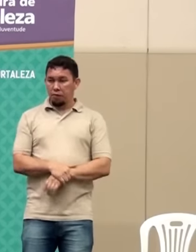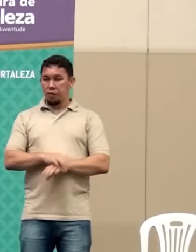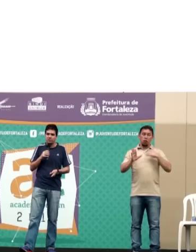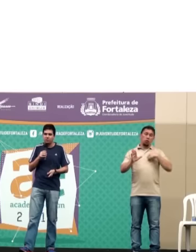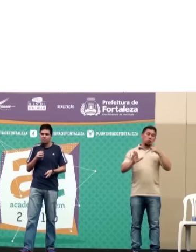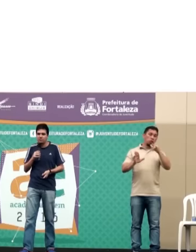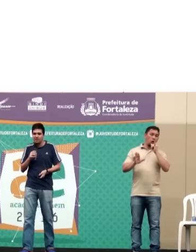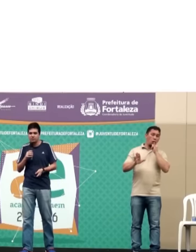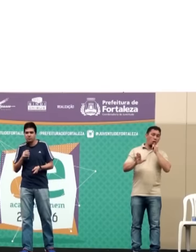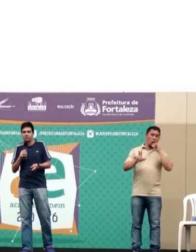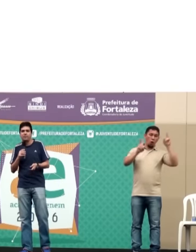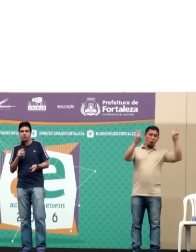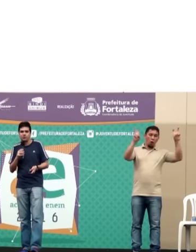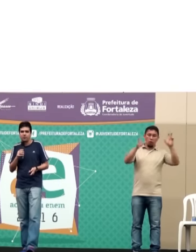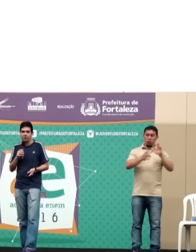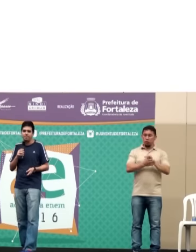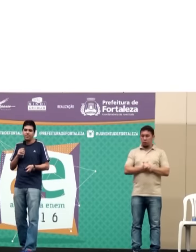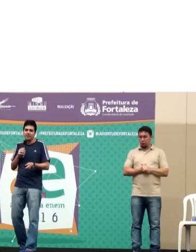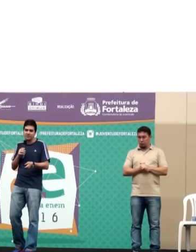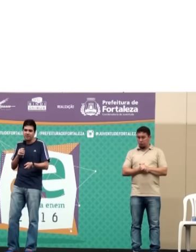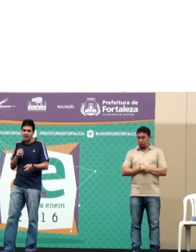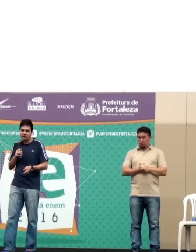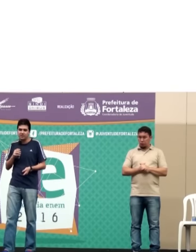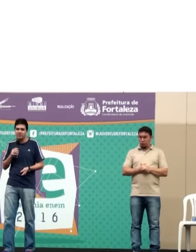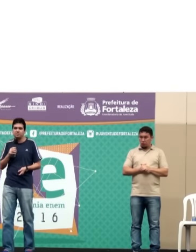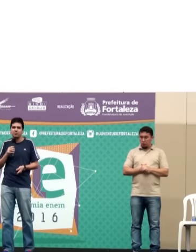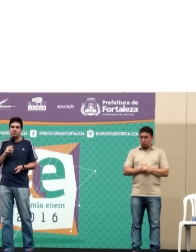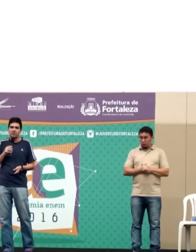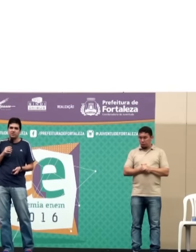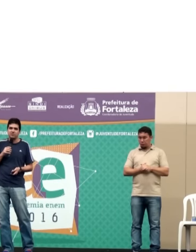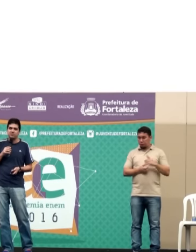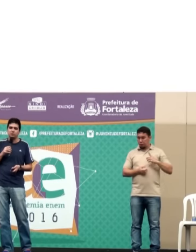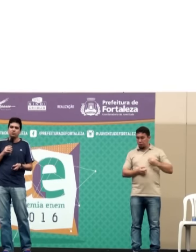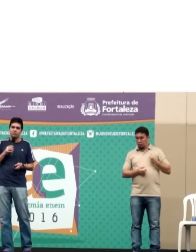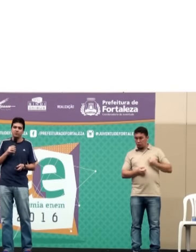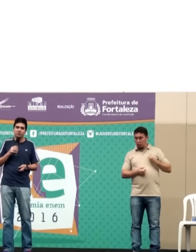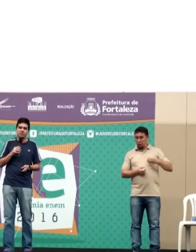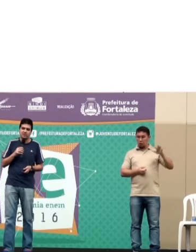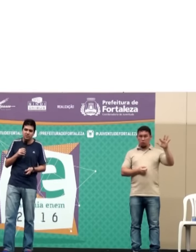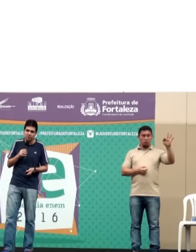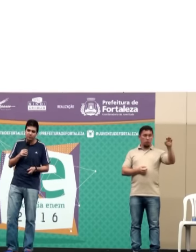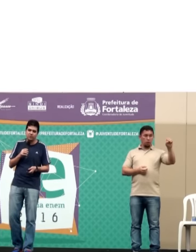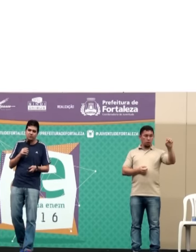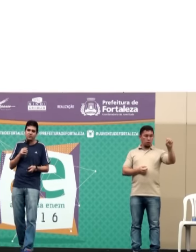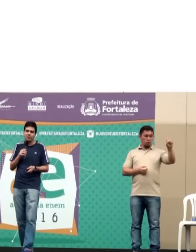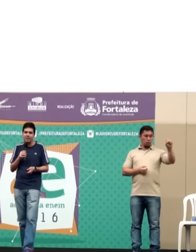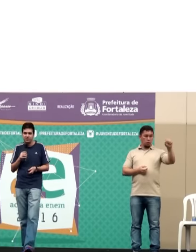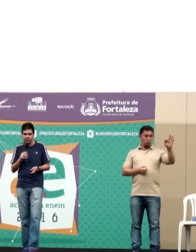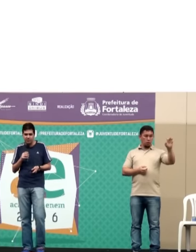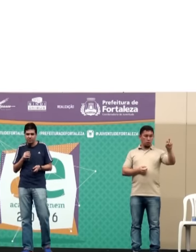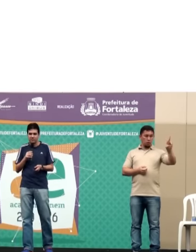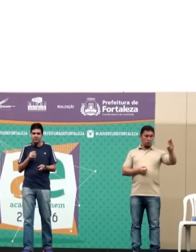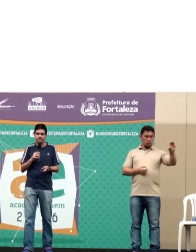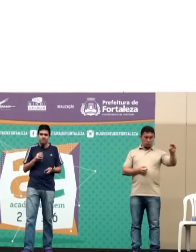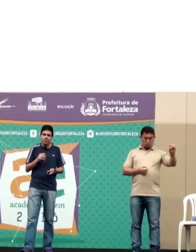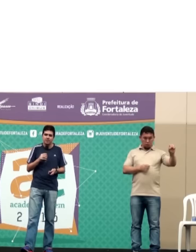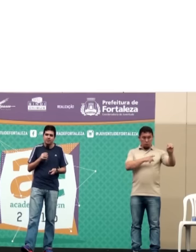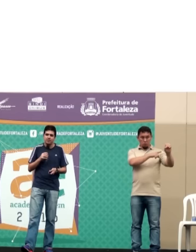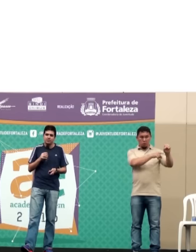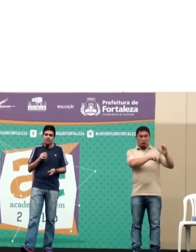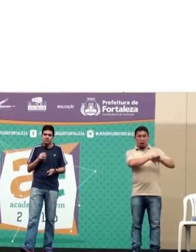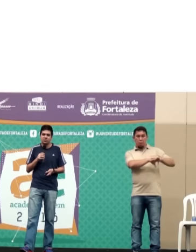Só uma observação aqui sobre os ácidos de fósforo, ó. Esse H3PO3, o número de oxidação do fósforo é mais